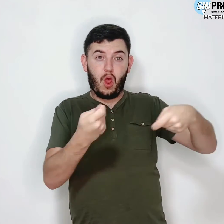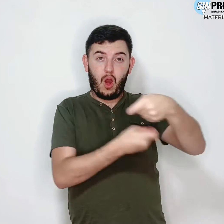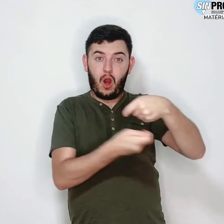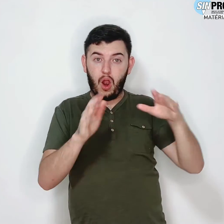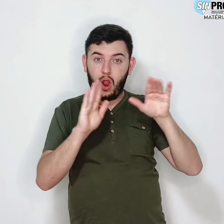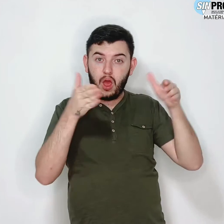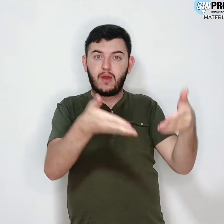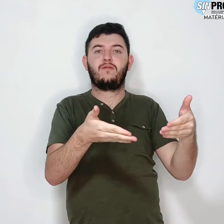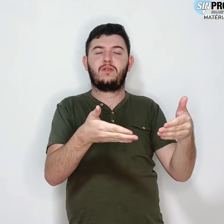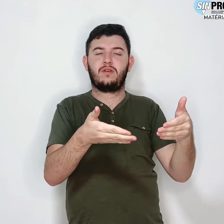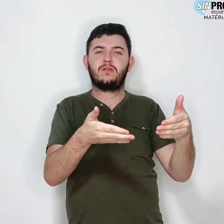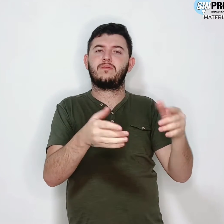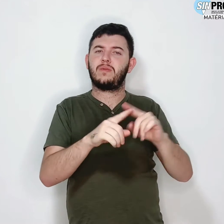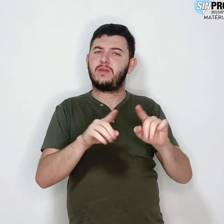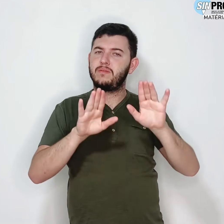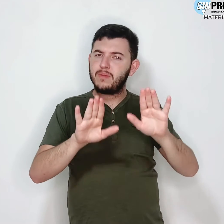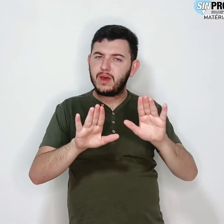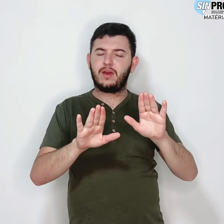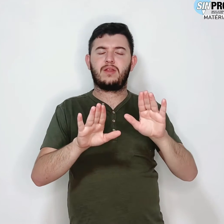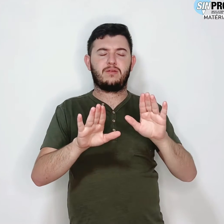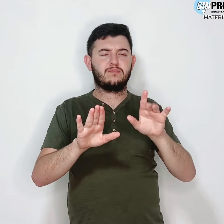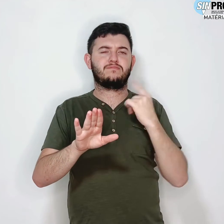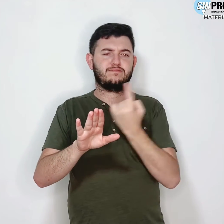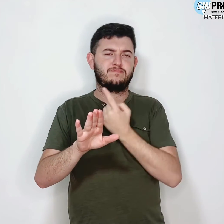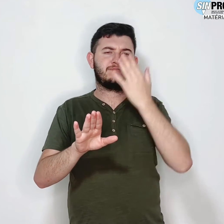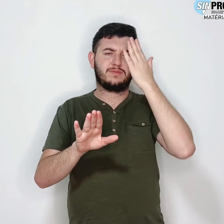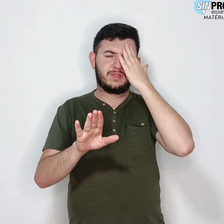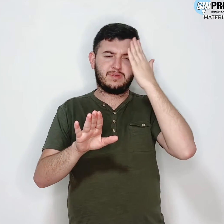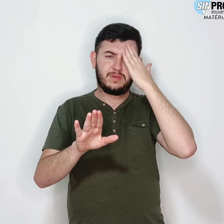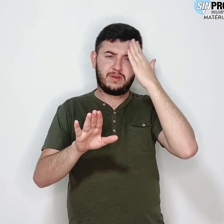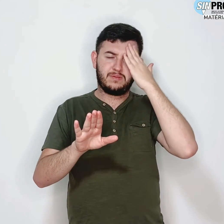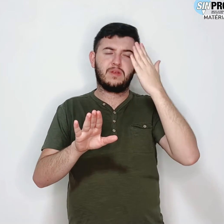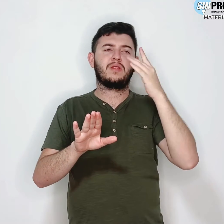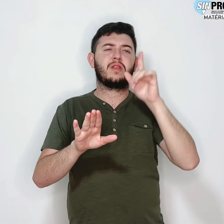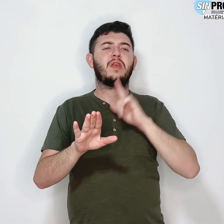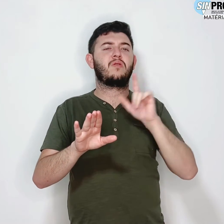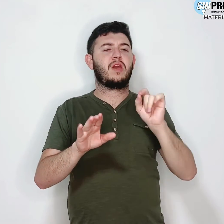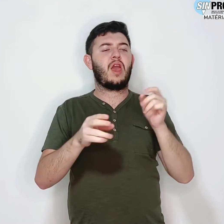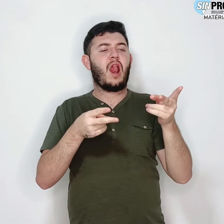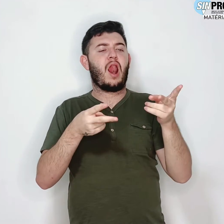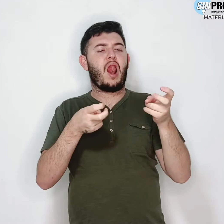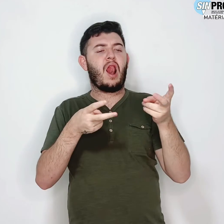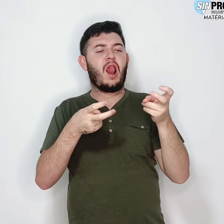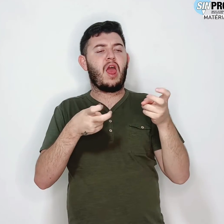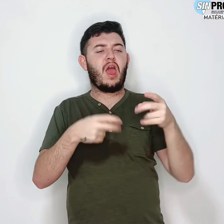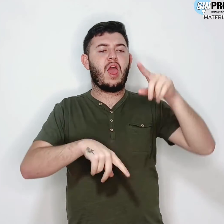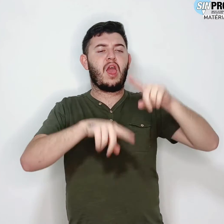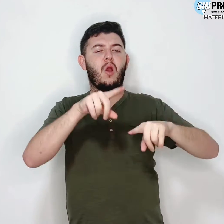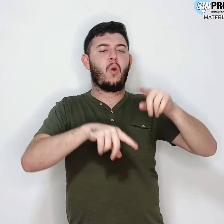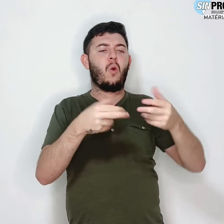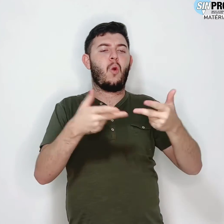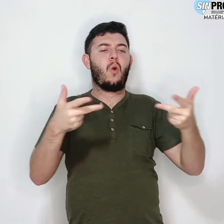exaustão cada vez mais intensa dos recursos naturais do planeta e da mercantilização